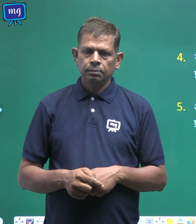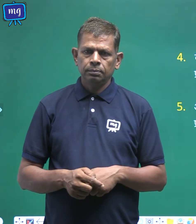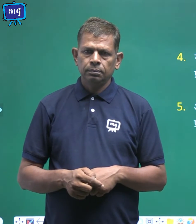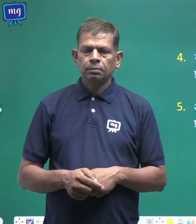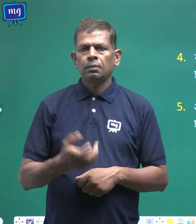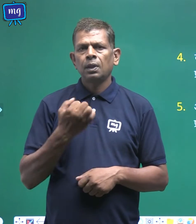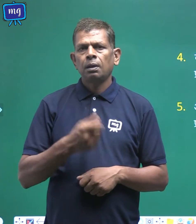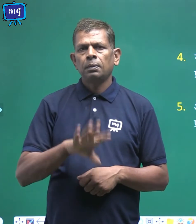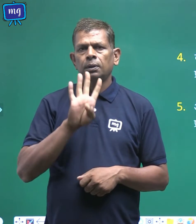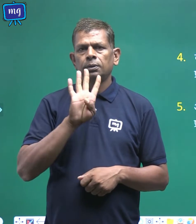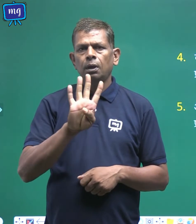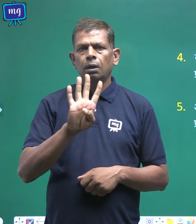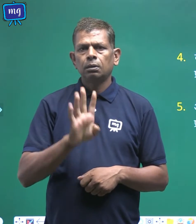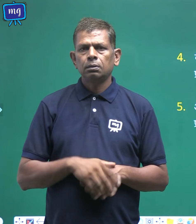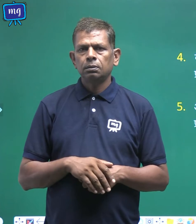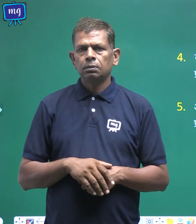नंबर 4,